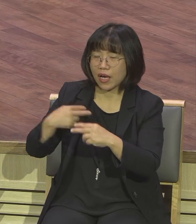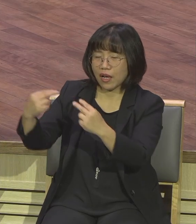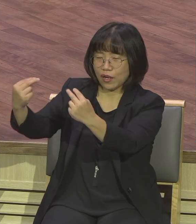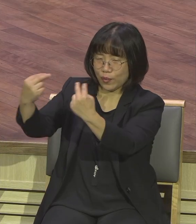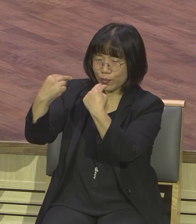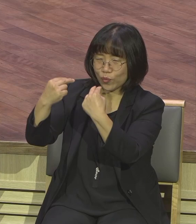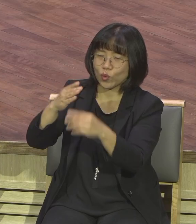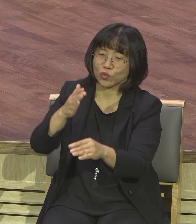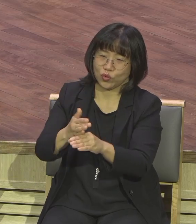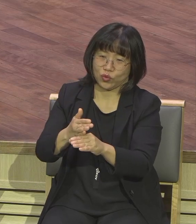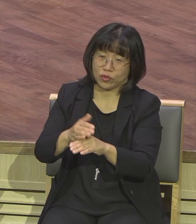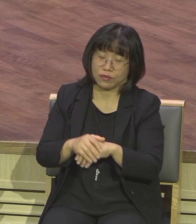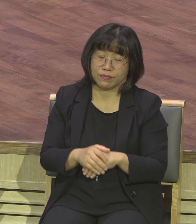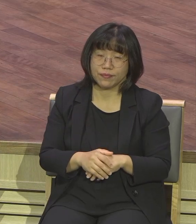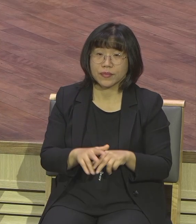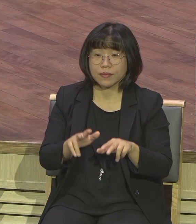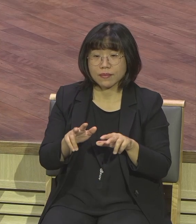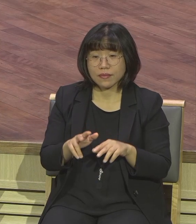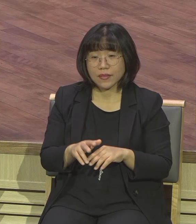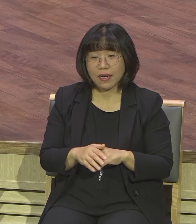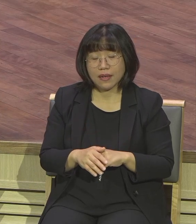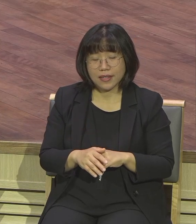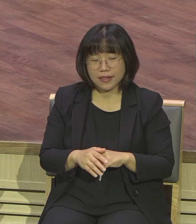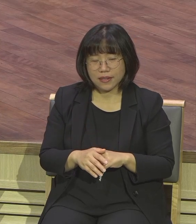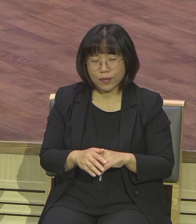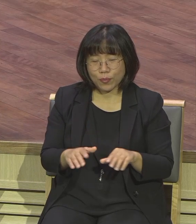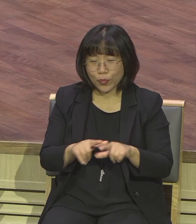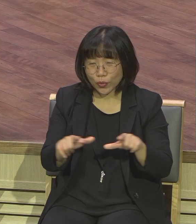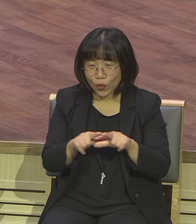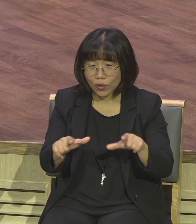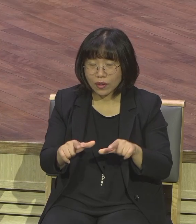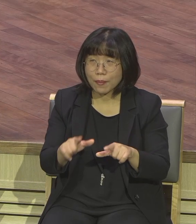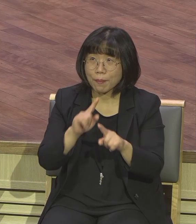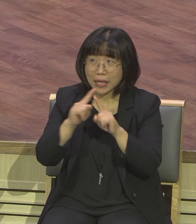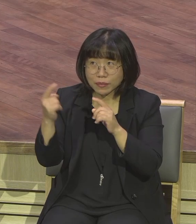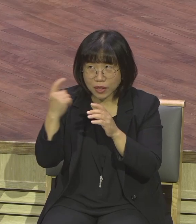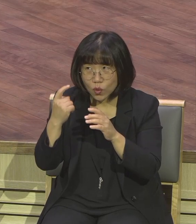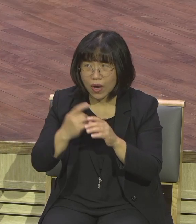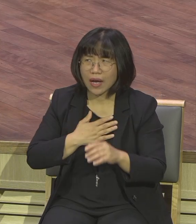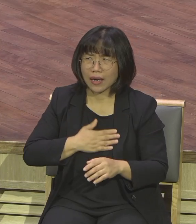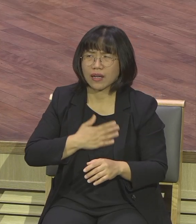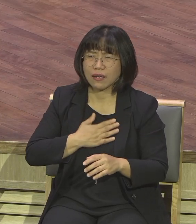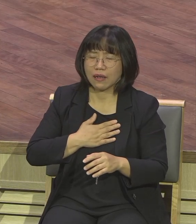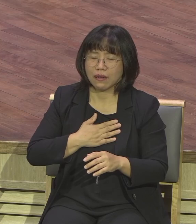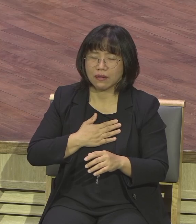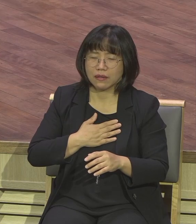말씀 듣기는 들어, 알기는 알아, 안 실행 안 해.